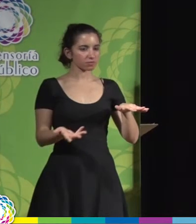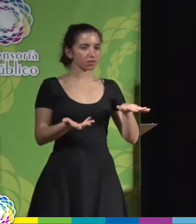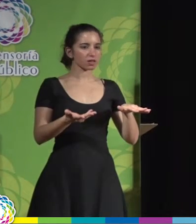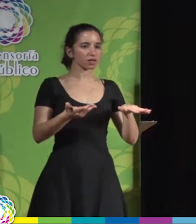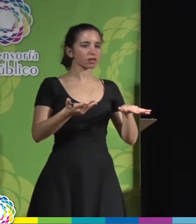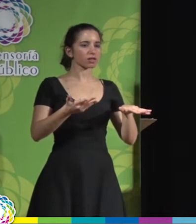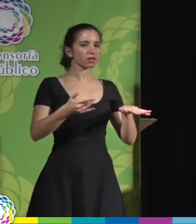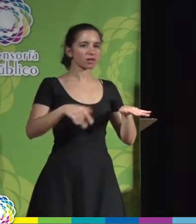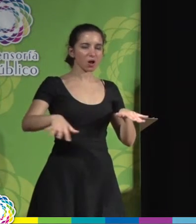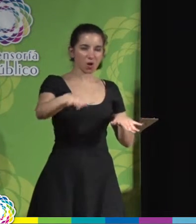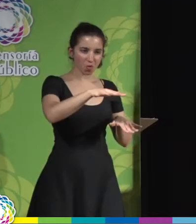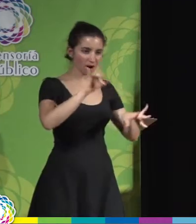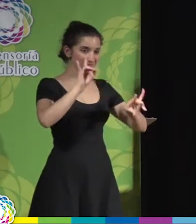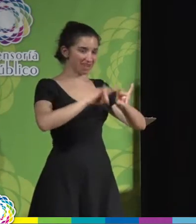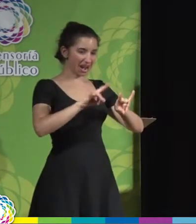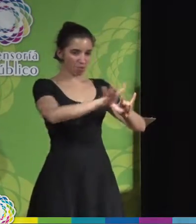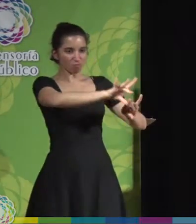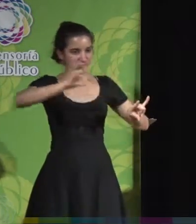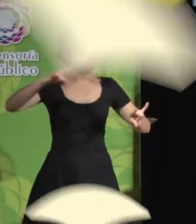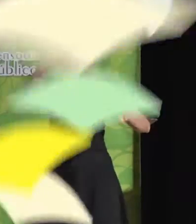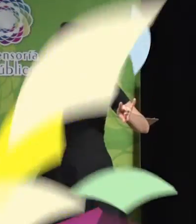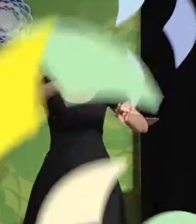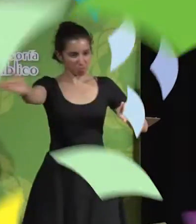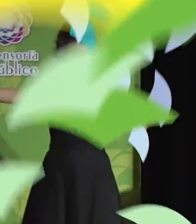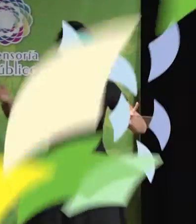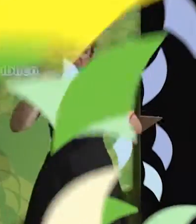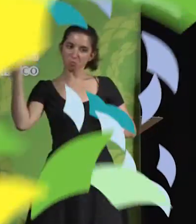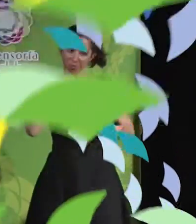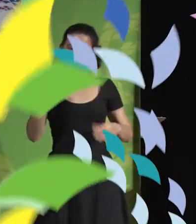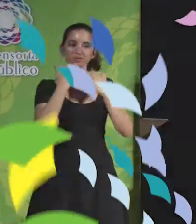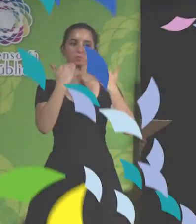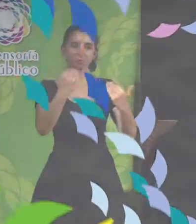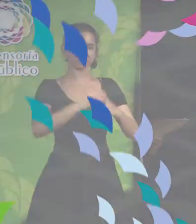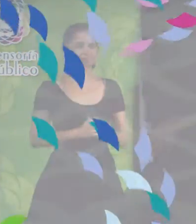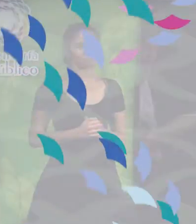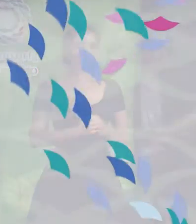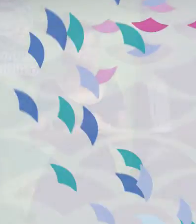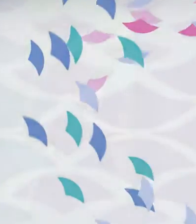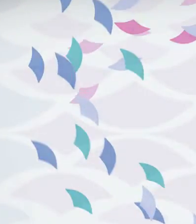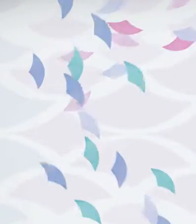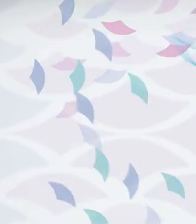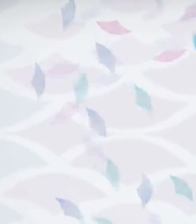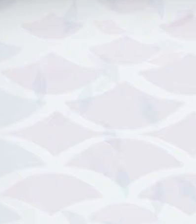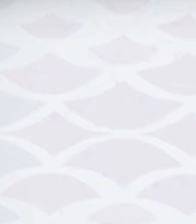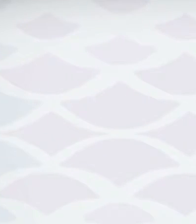el haber elegido a esta ciudad para hacer esta audiencia pública. Muchas gracias.